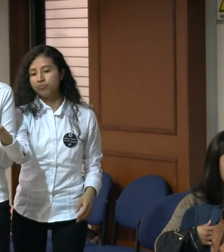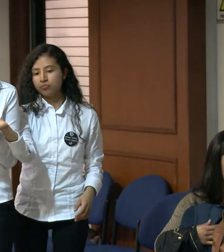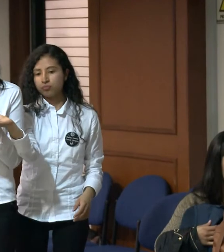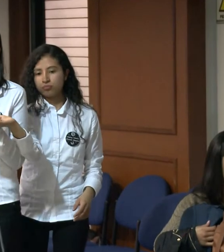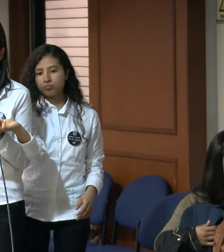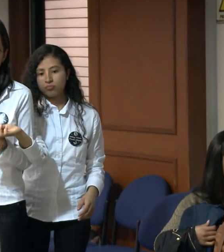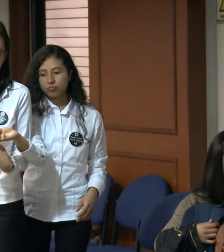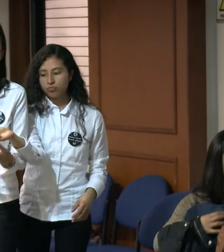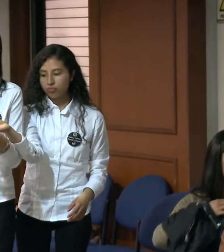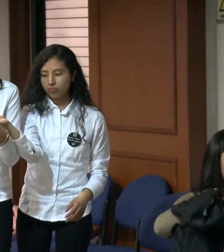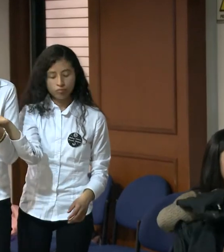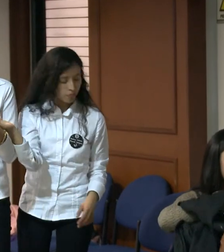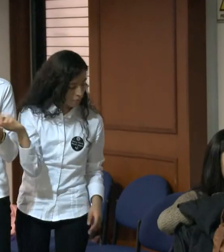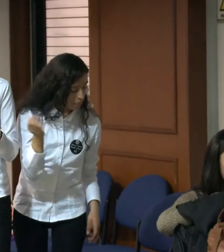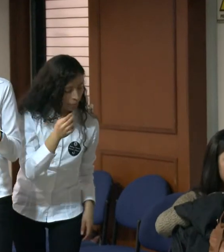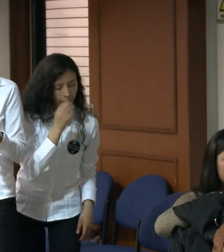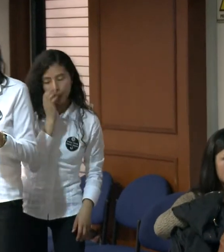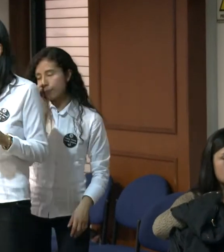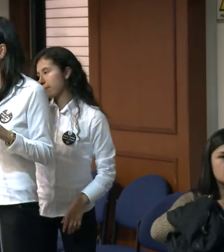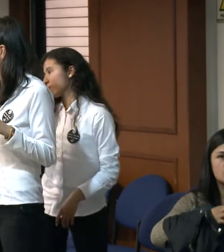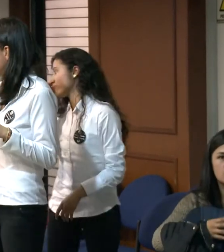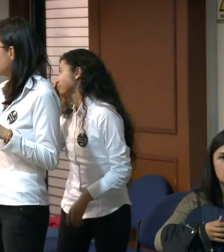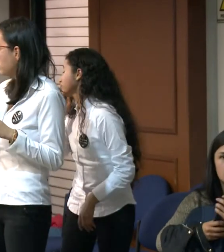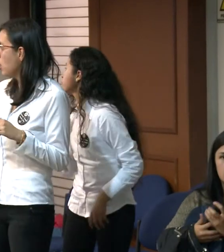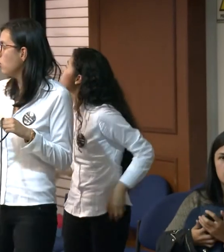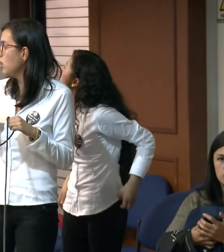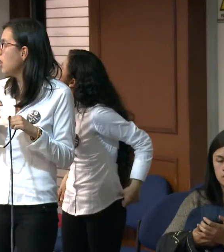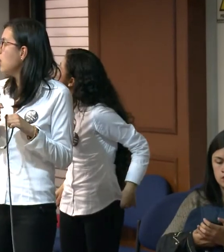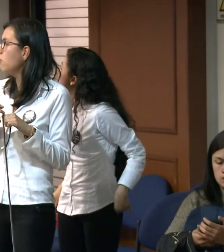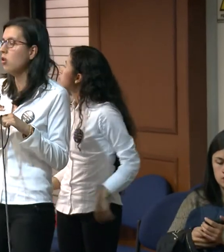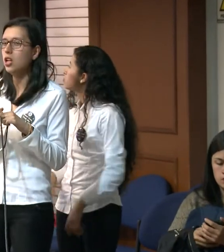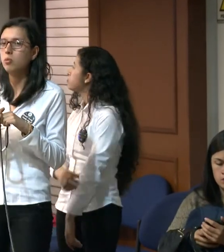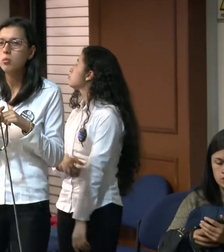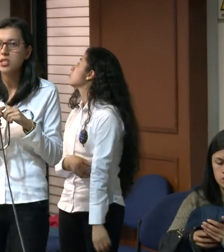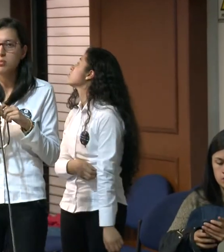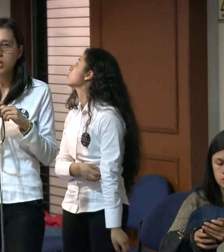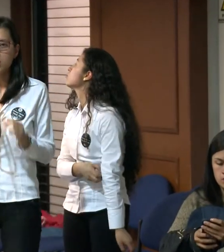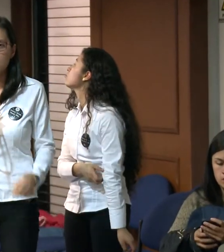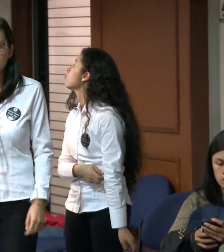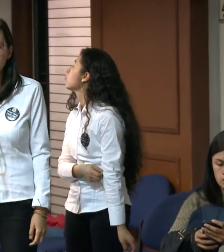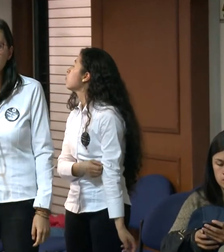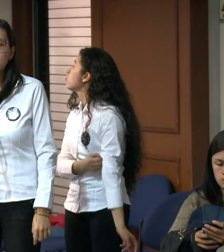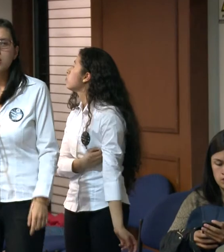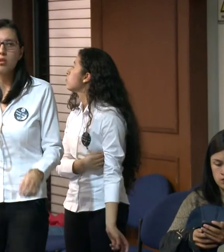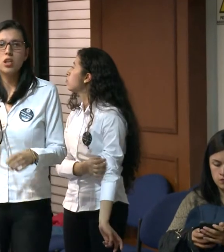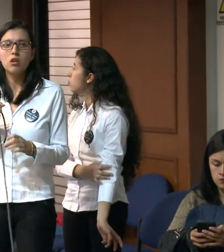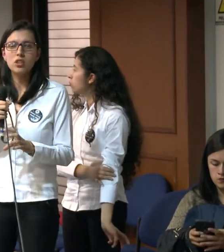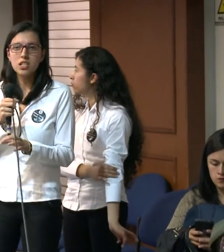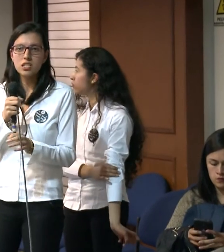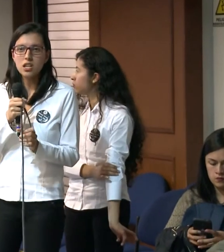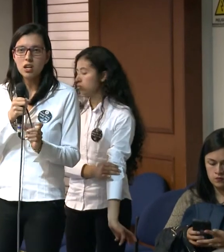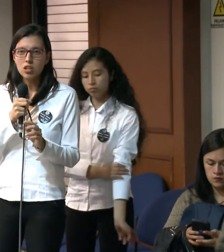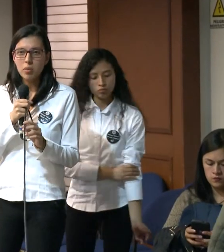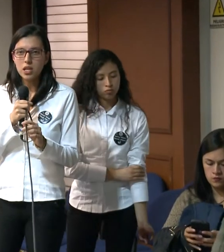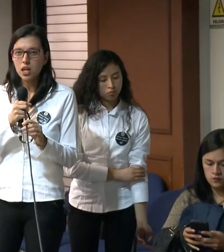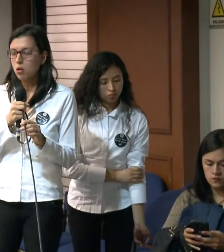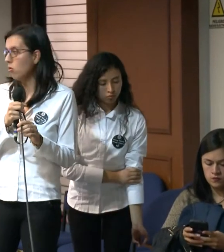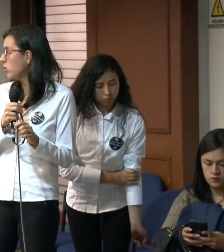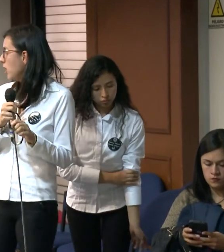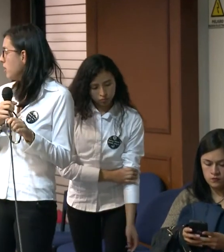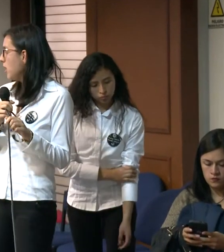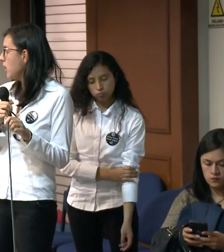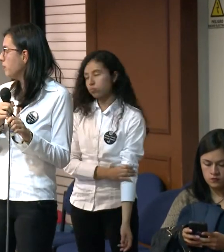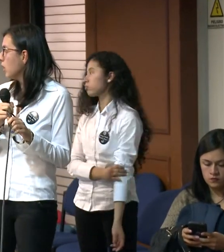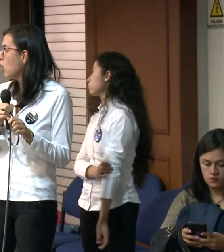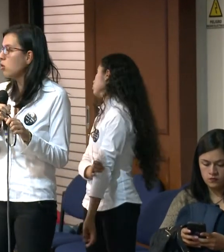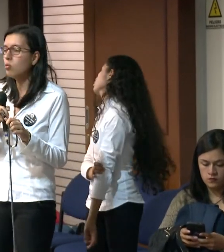El otro eje de trabajo que comprendió nuestra propuesta pedagógica fueron las propuestas por escenarios. Se escogieron 3 escenarios del Planetario de